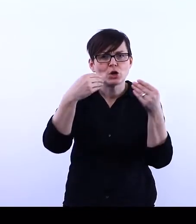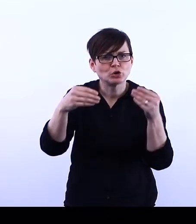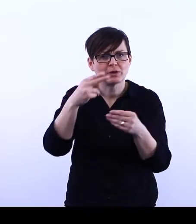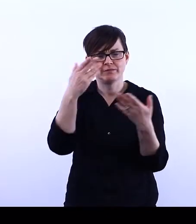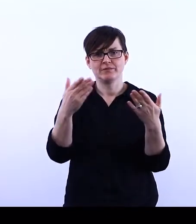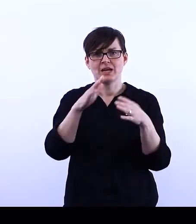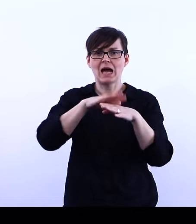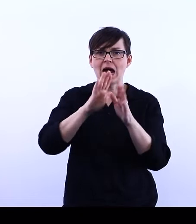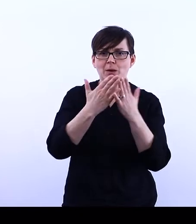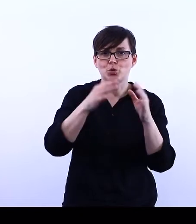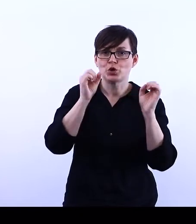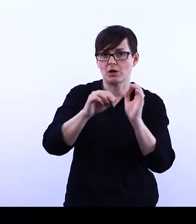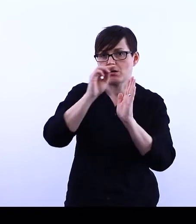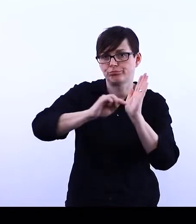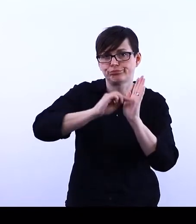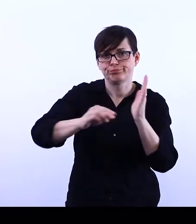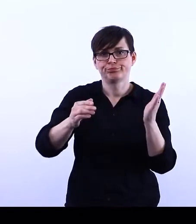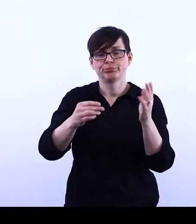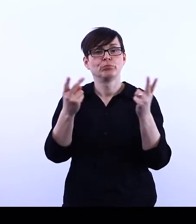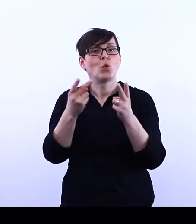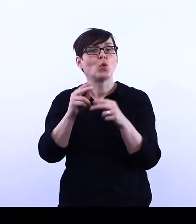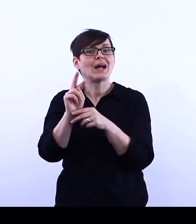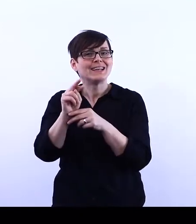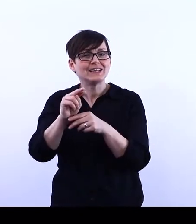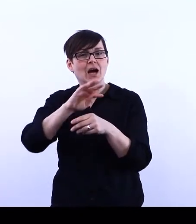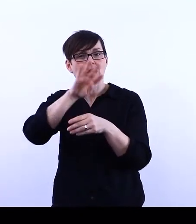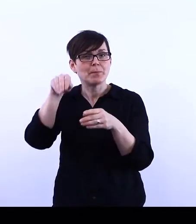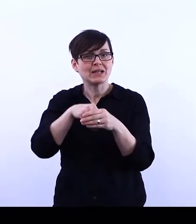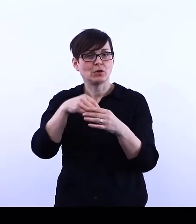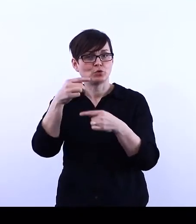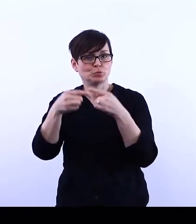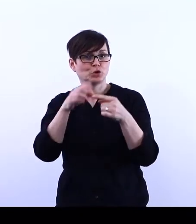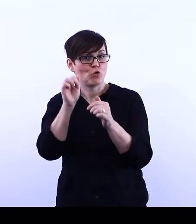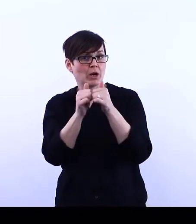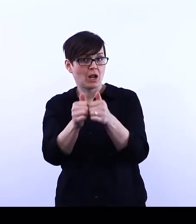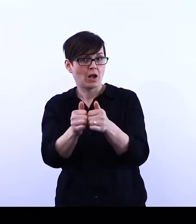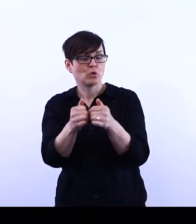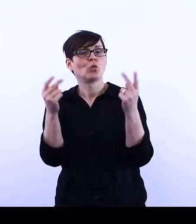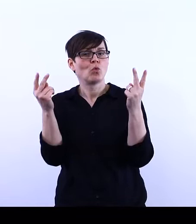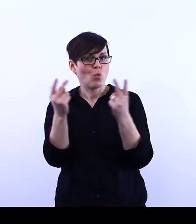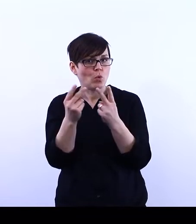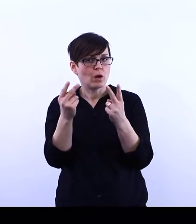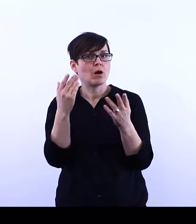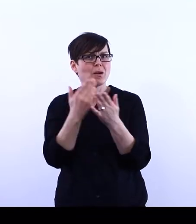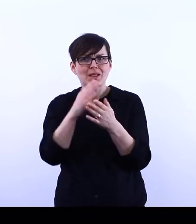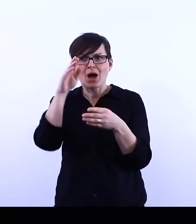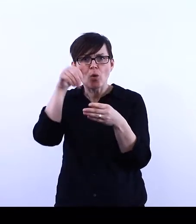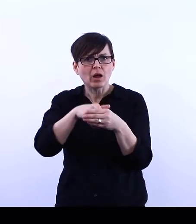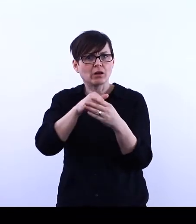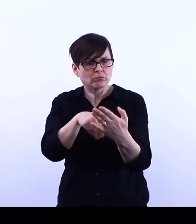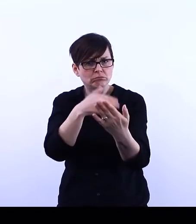die erstellt werden können, entweder um so digitale Beteiligungsprozesse zu begleiten oder wie wir gleich sehen, auch tatsächlich inhaltlich